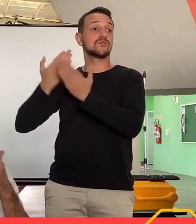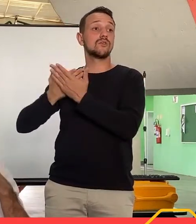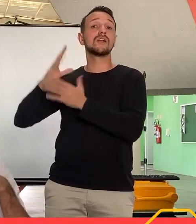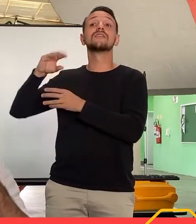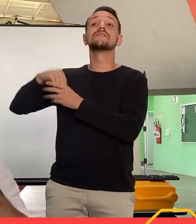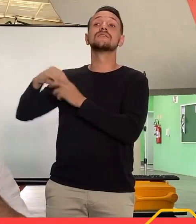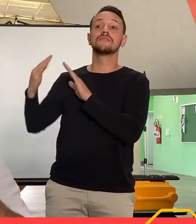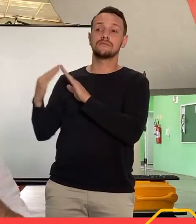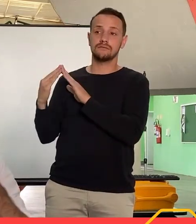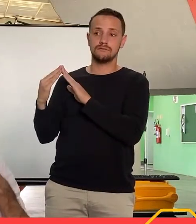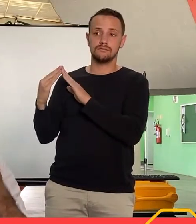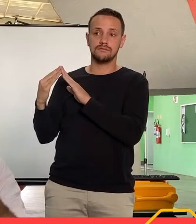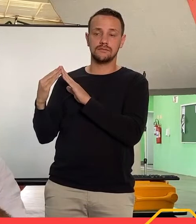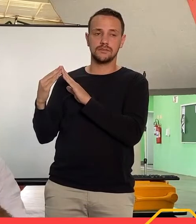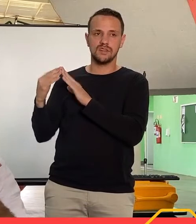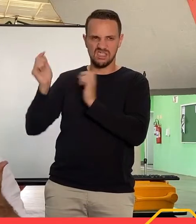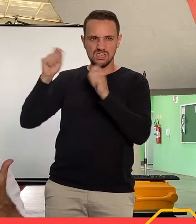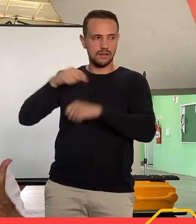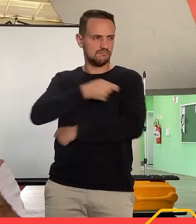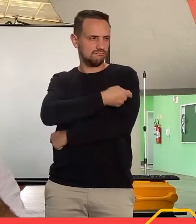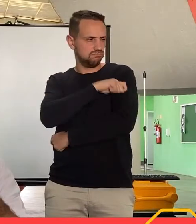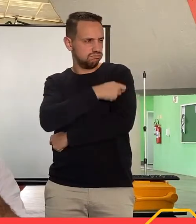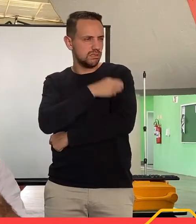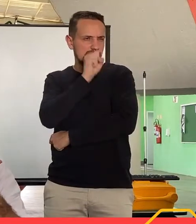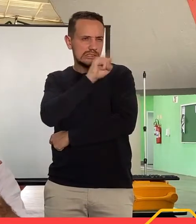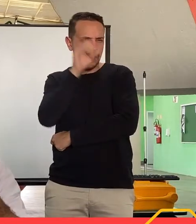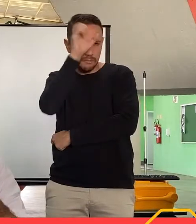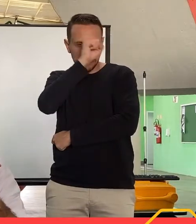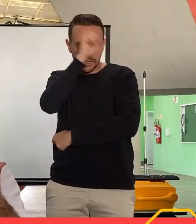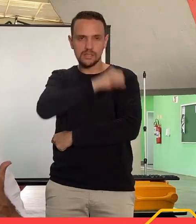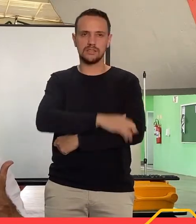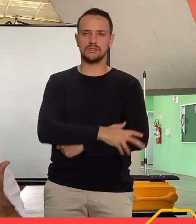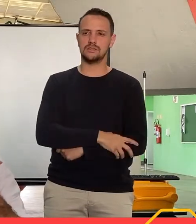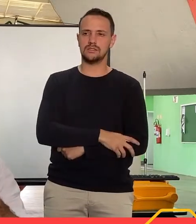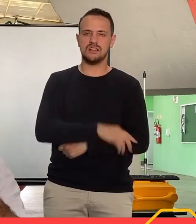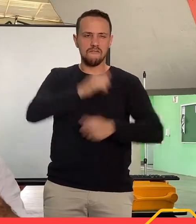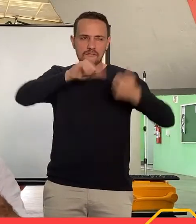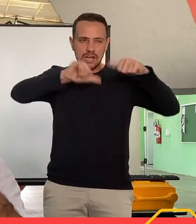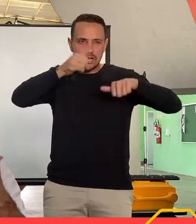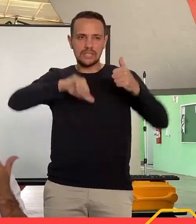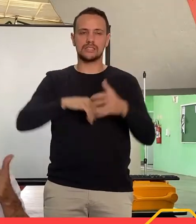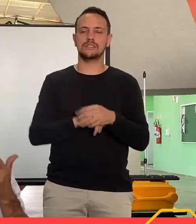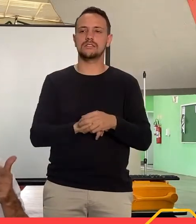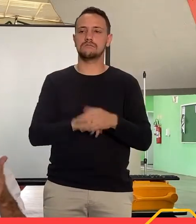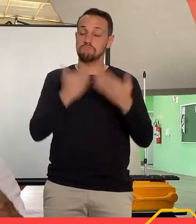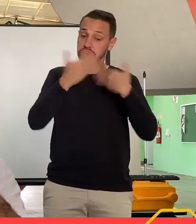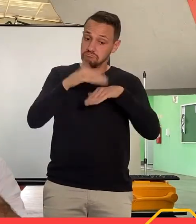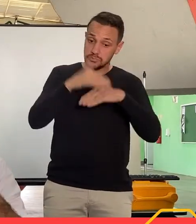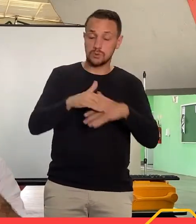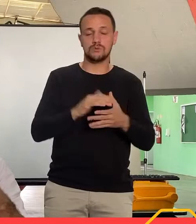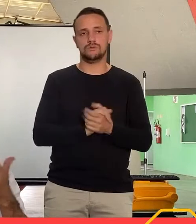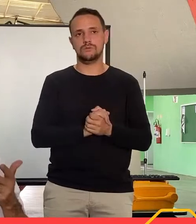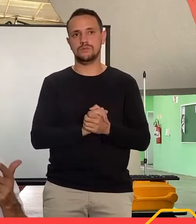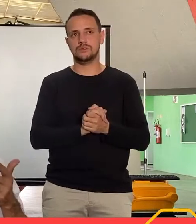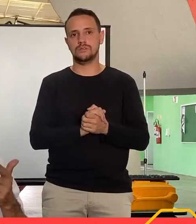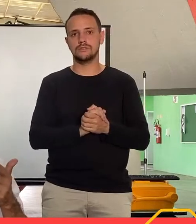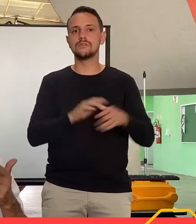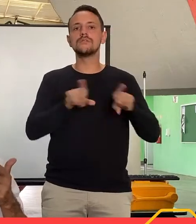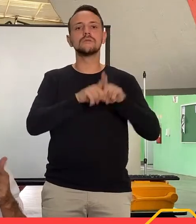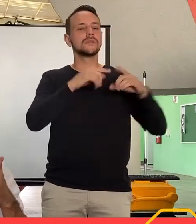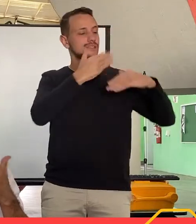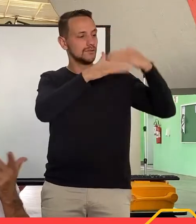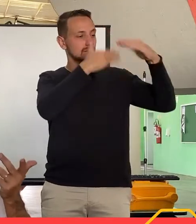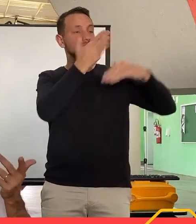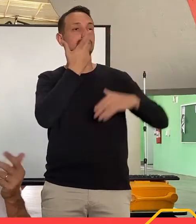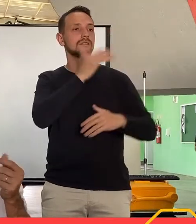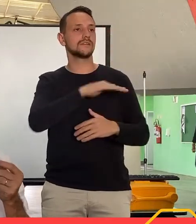ser difícil fiscalizar aprendizado, fiscalizar avaliação, fiscalizar o desenvolvimento